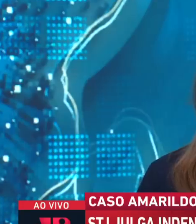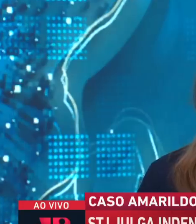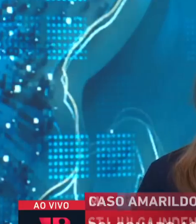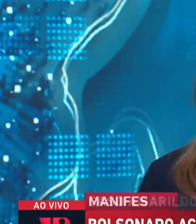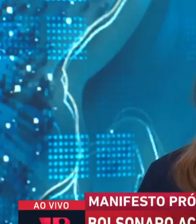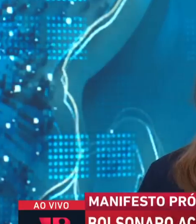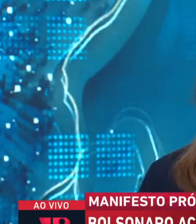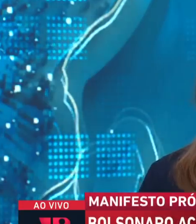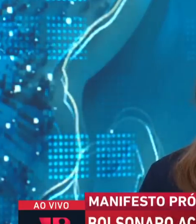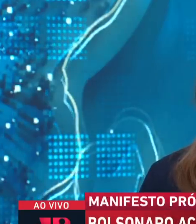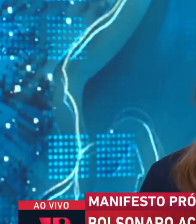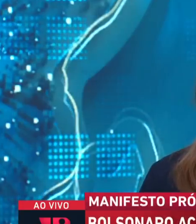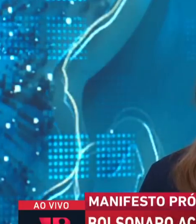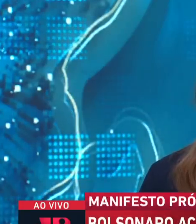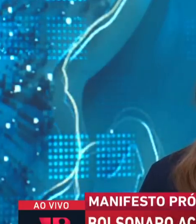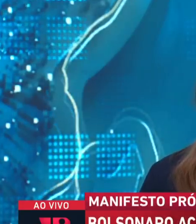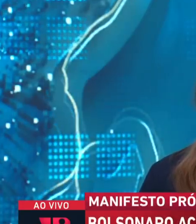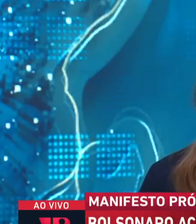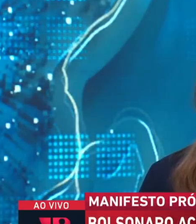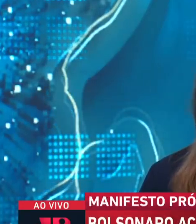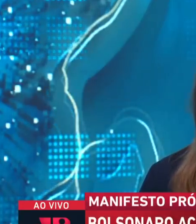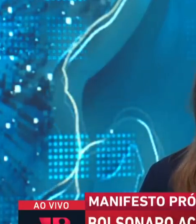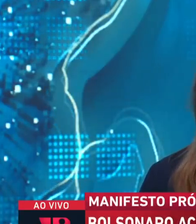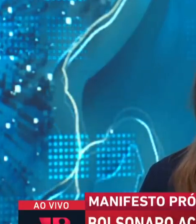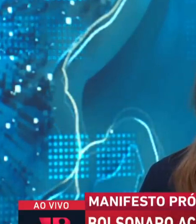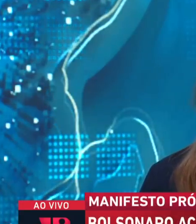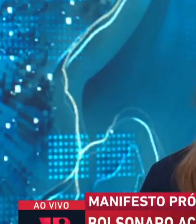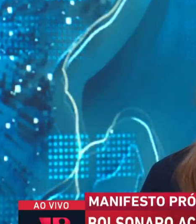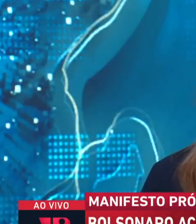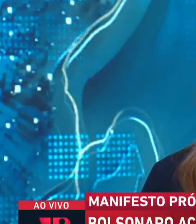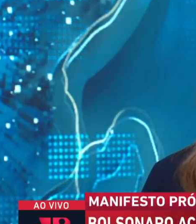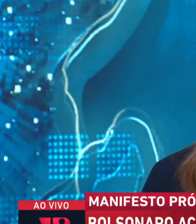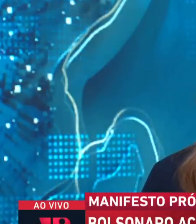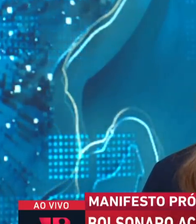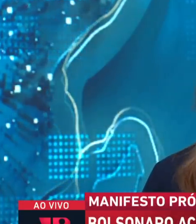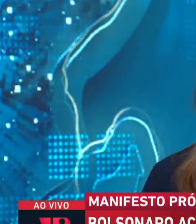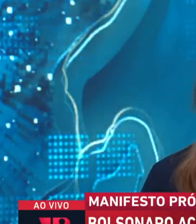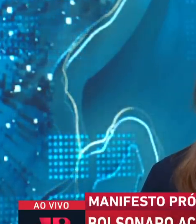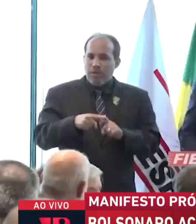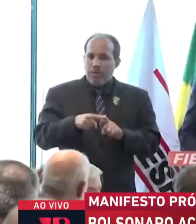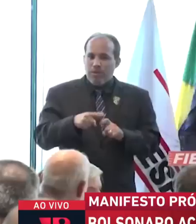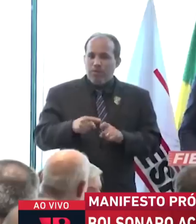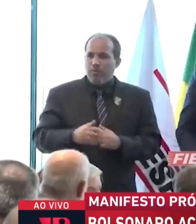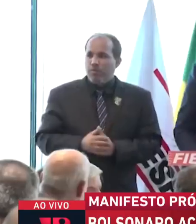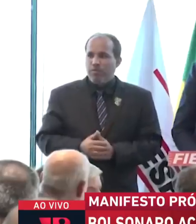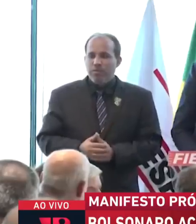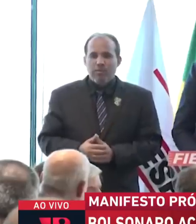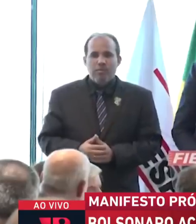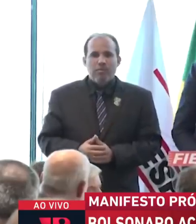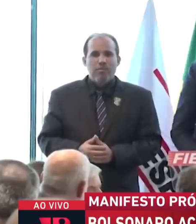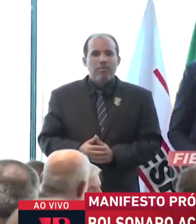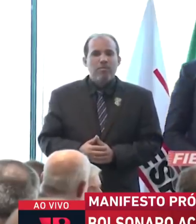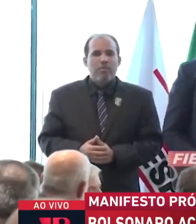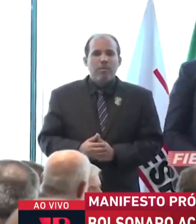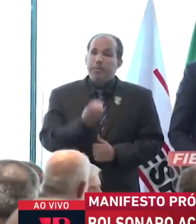Bom, o presidente Jair Bolsonaro aceitou o convite para ir à Fiesp no dia 11 de agosto. O presidente deve participar do ciclo de